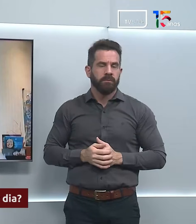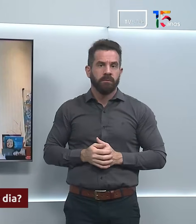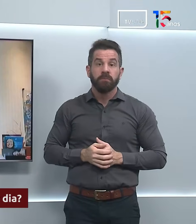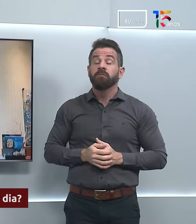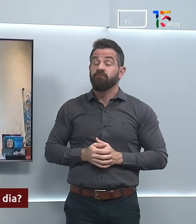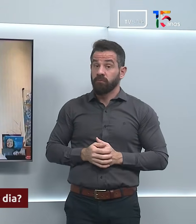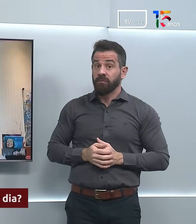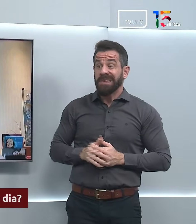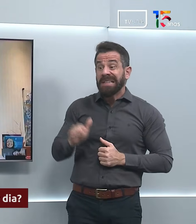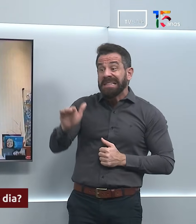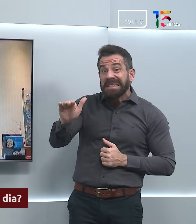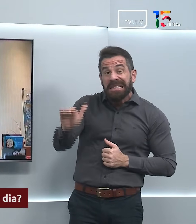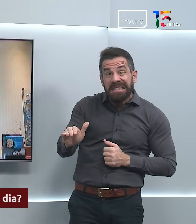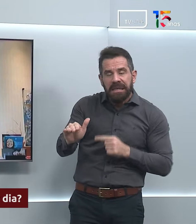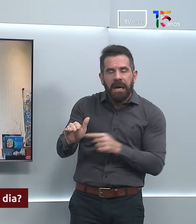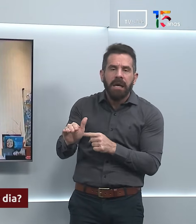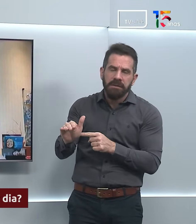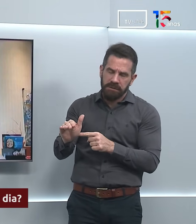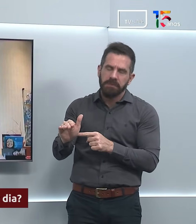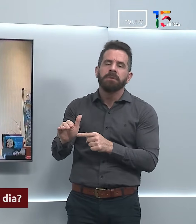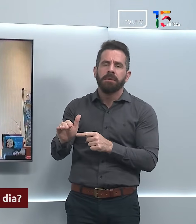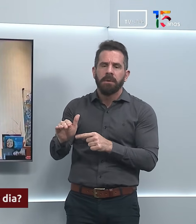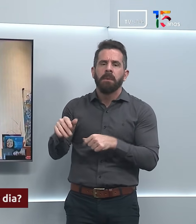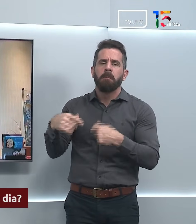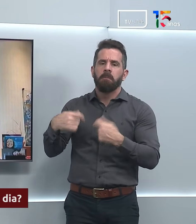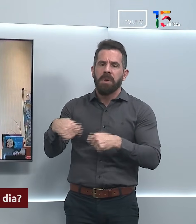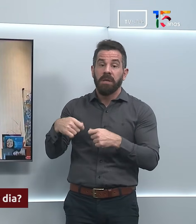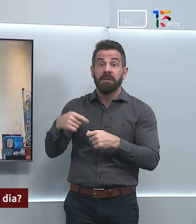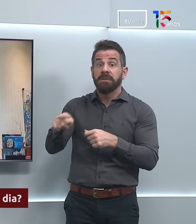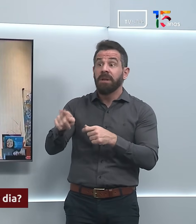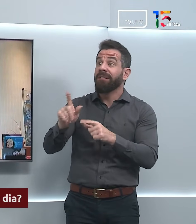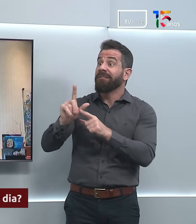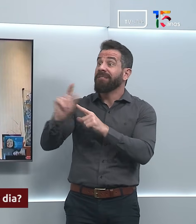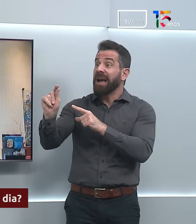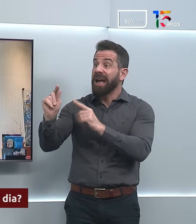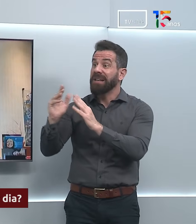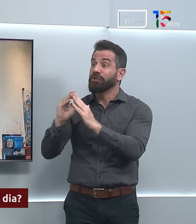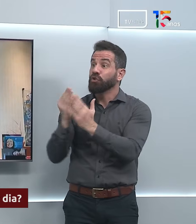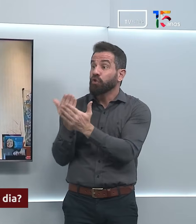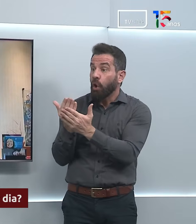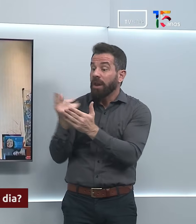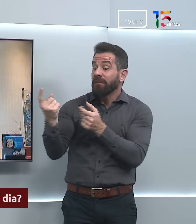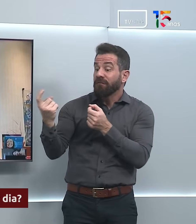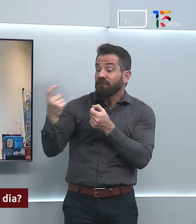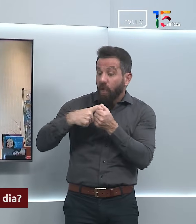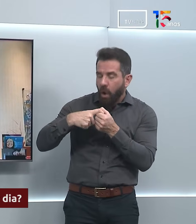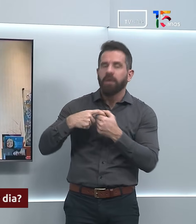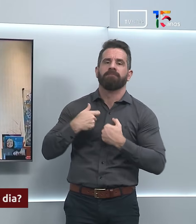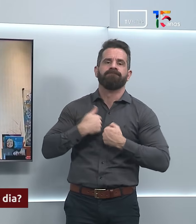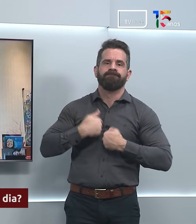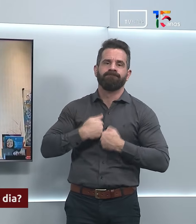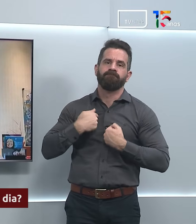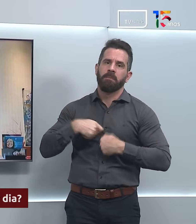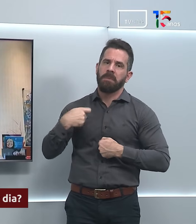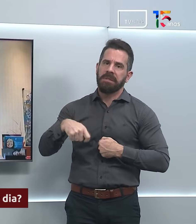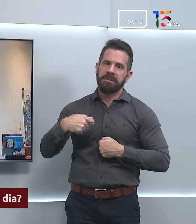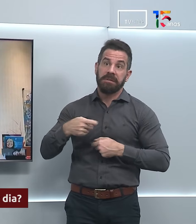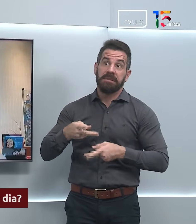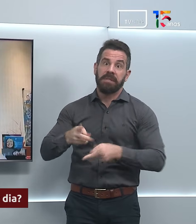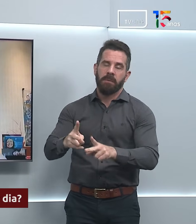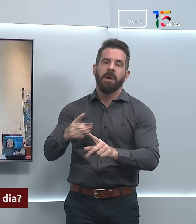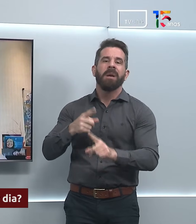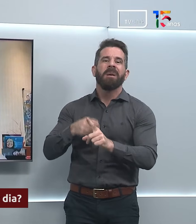Crianças devem receber banhos ao chegar da escola sempre, porque ali o contato com